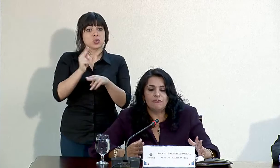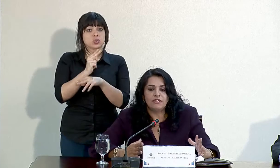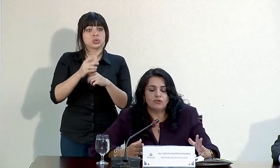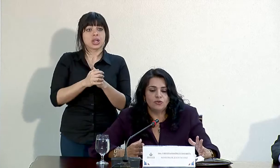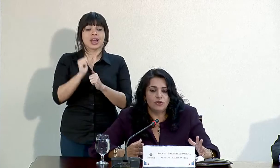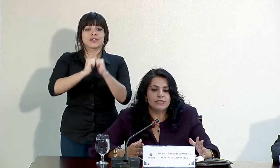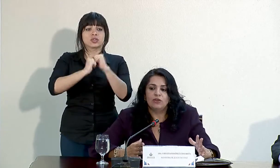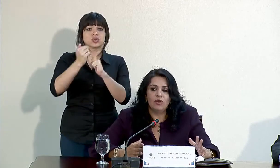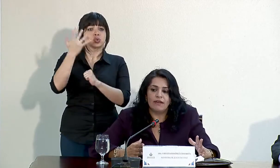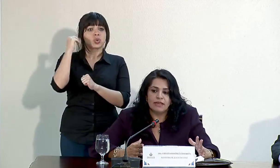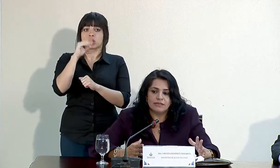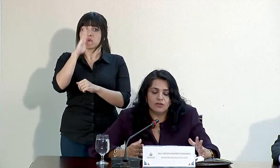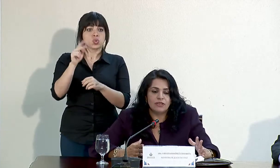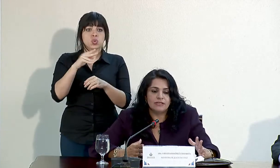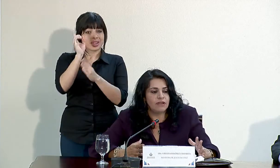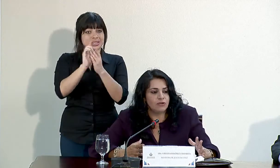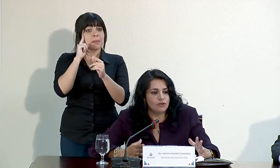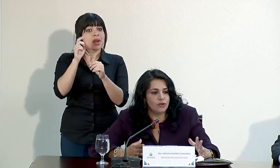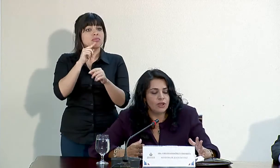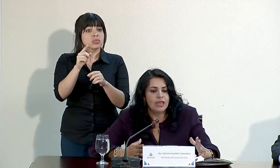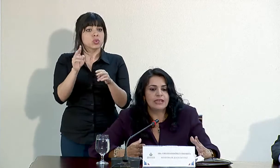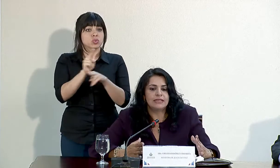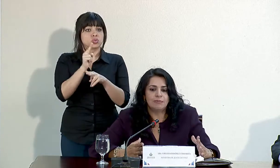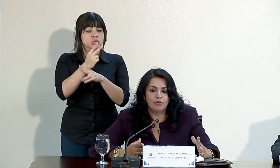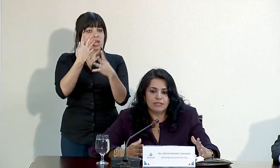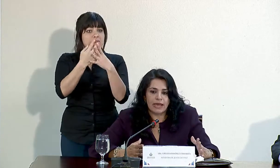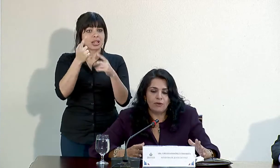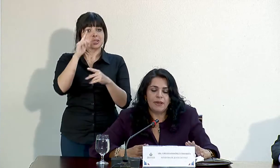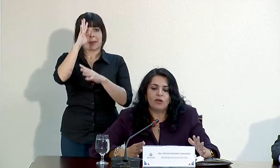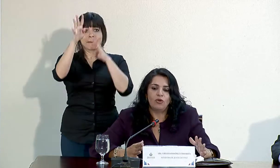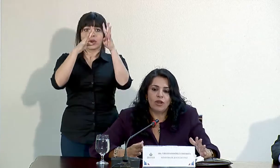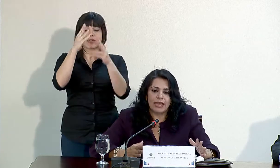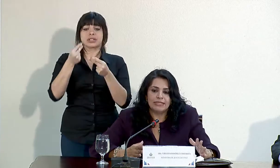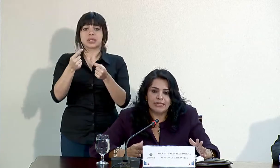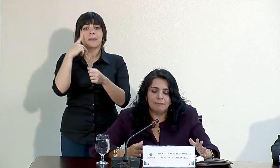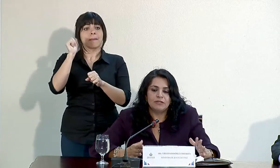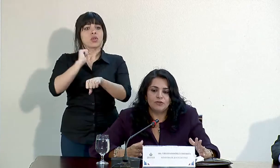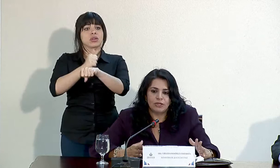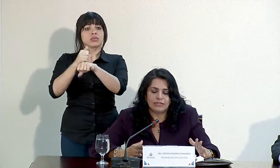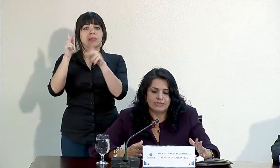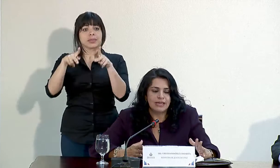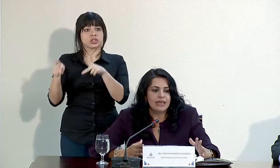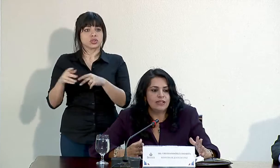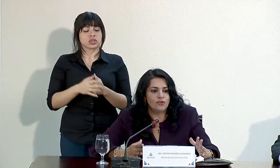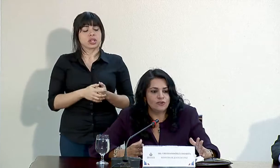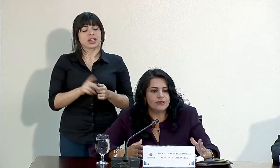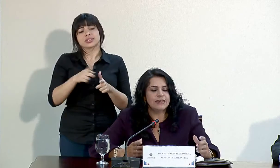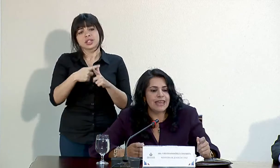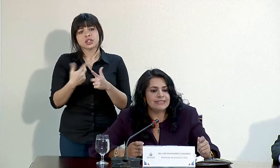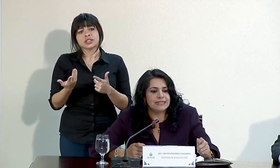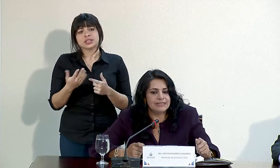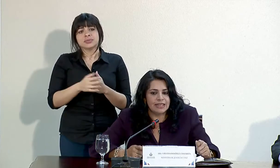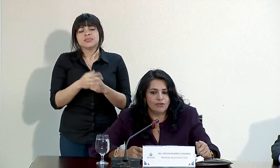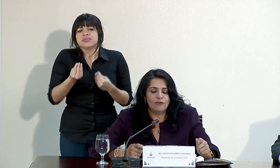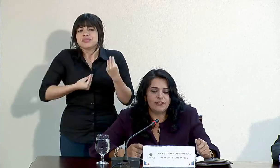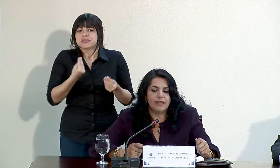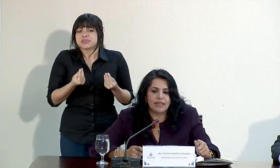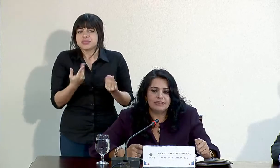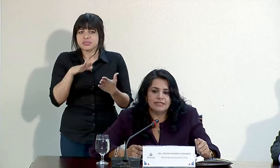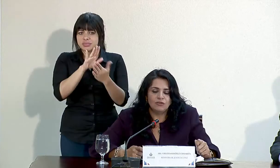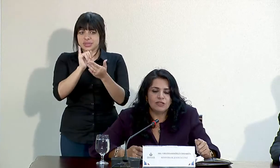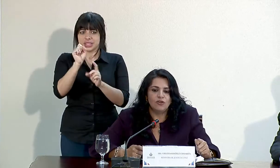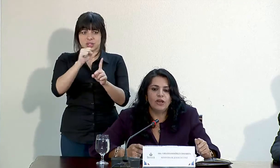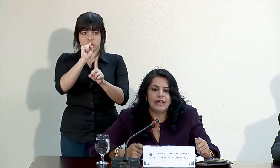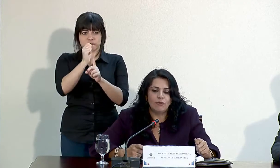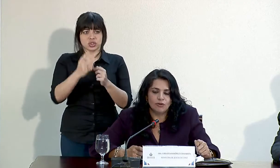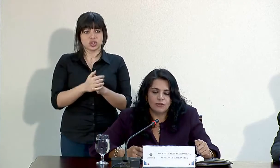utilizaron infraestructuras que nunca habían sido de reclusión, que se improvisaron para colocar allí personas. Entonces, ¿qué está haciendo frente a